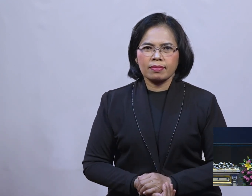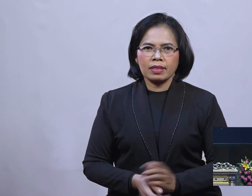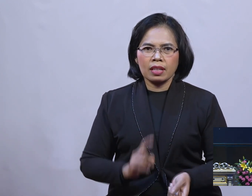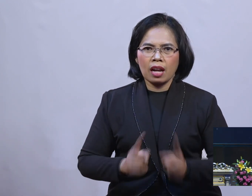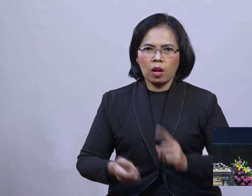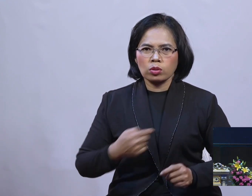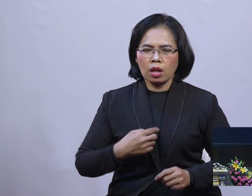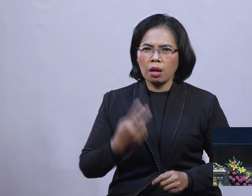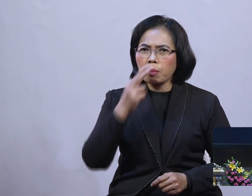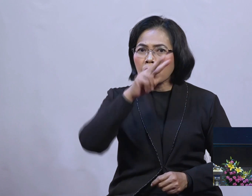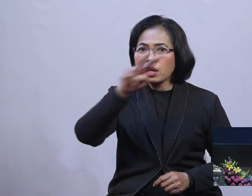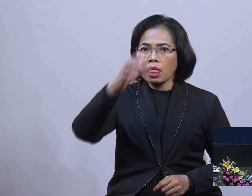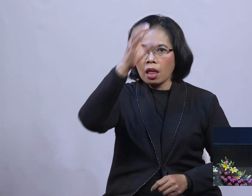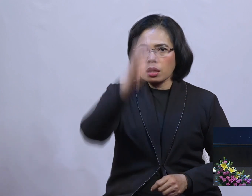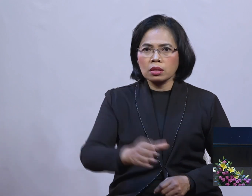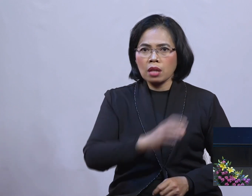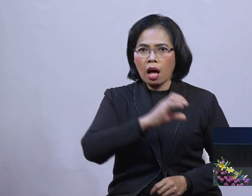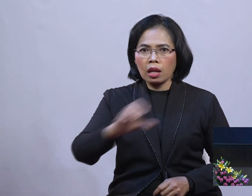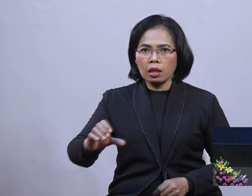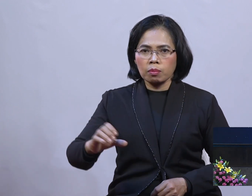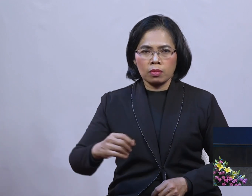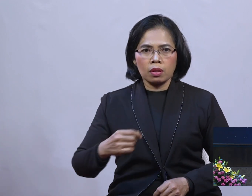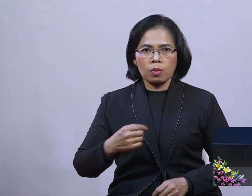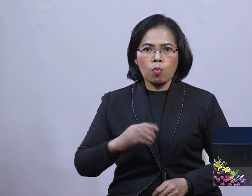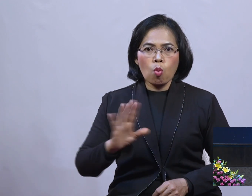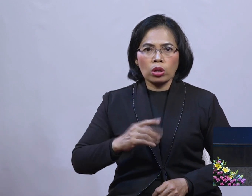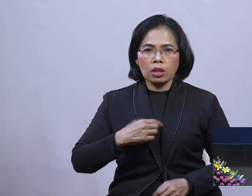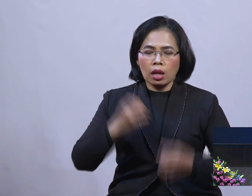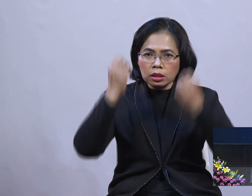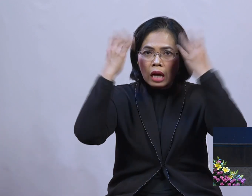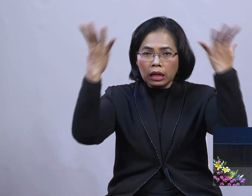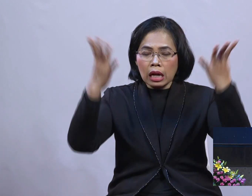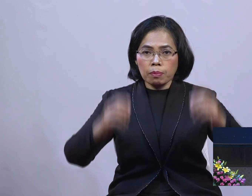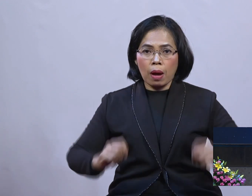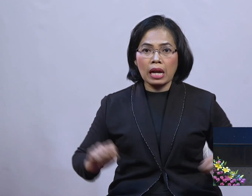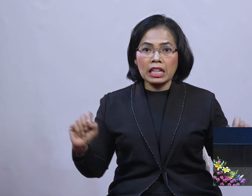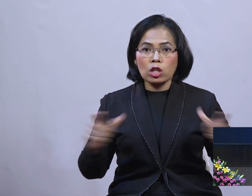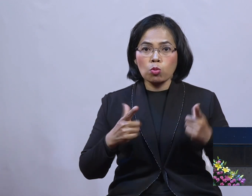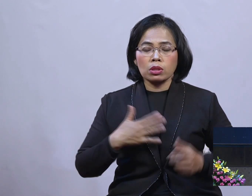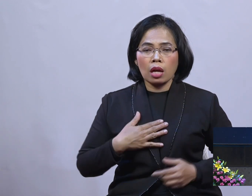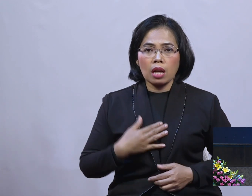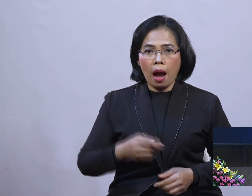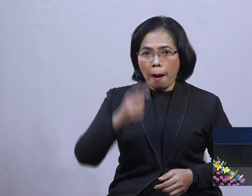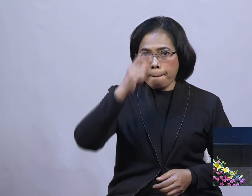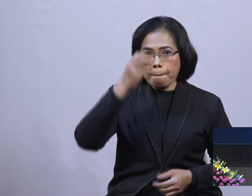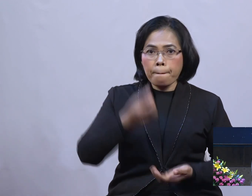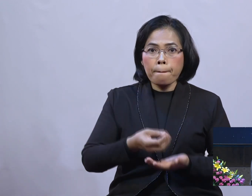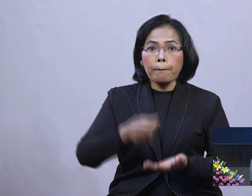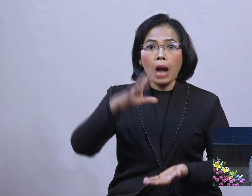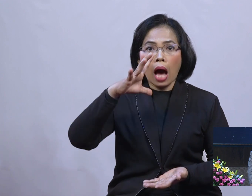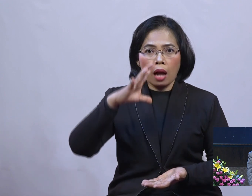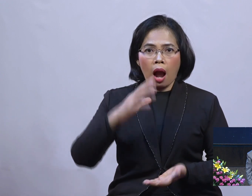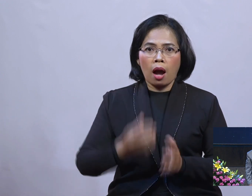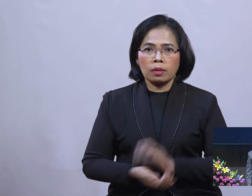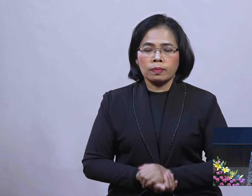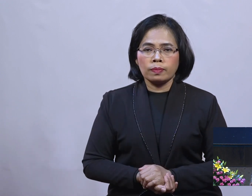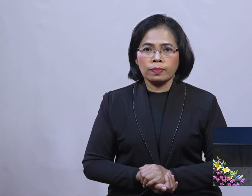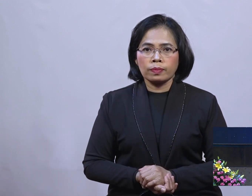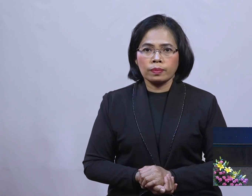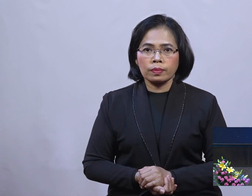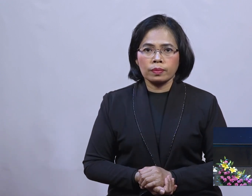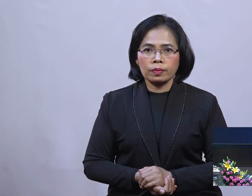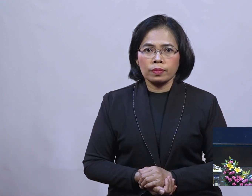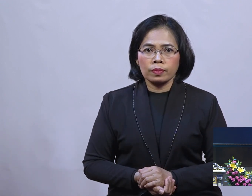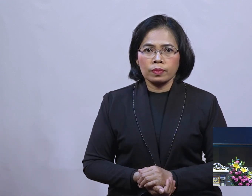Hai kalau saya melihat salib bukan hanya Sesa karbohidrat saya berharga Hai kalau saya melihat selisih